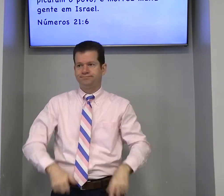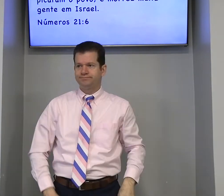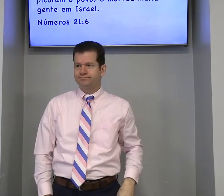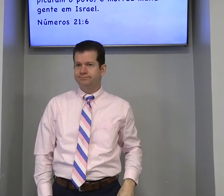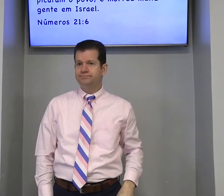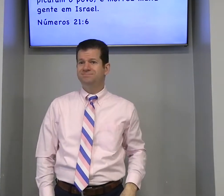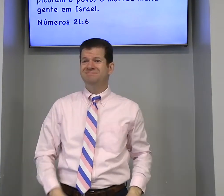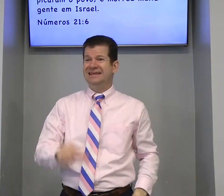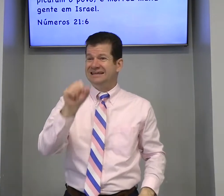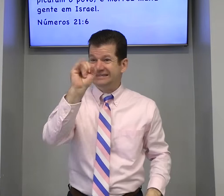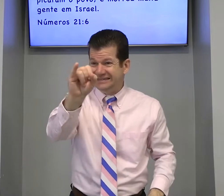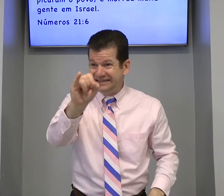Israel.